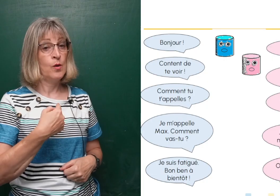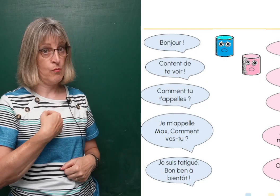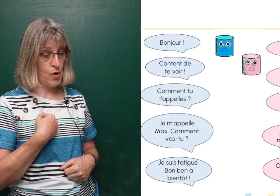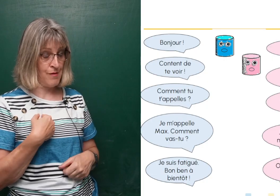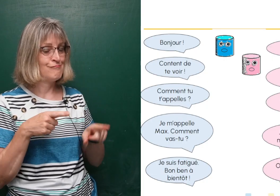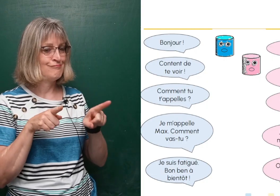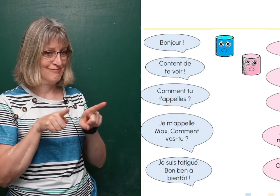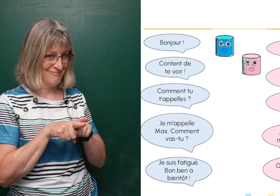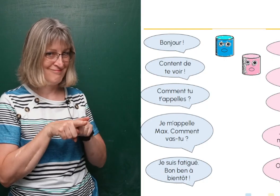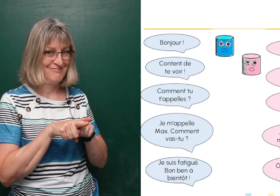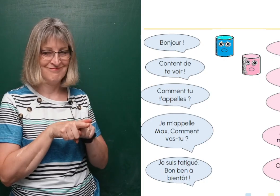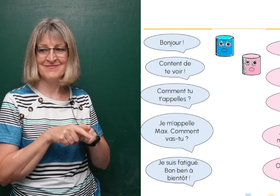moi.